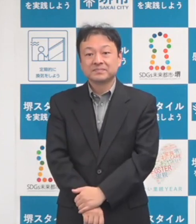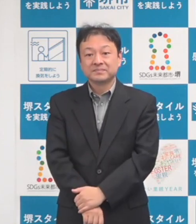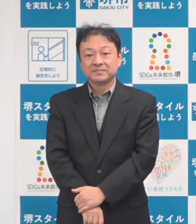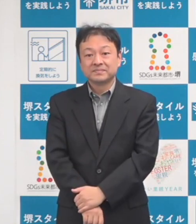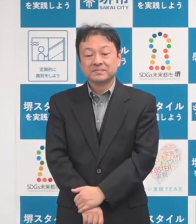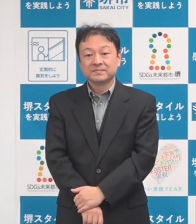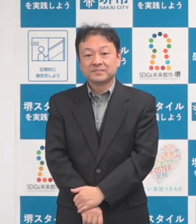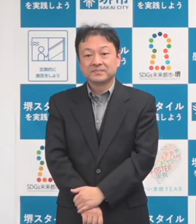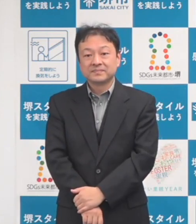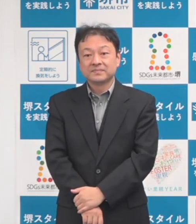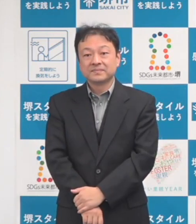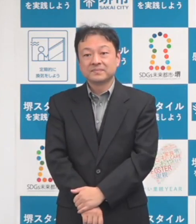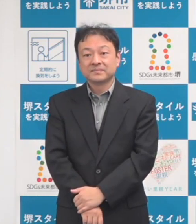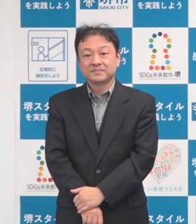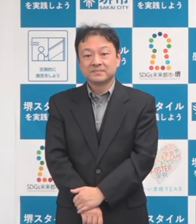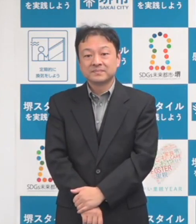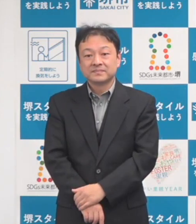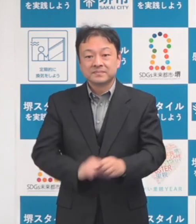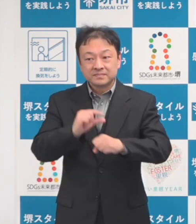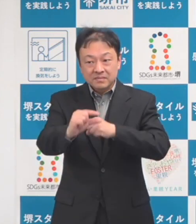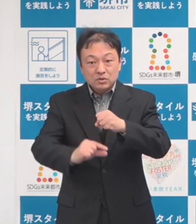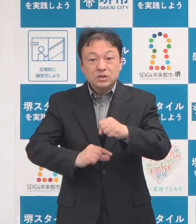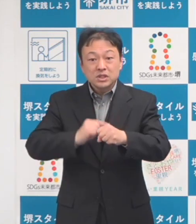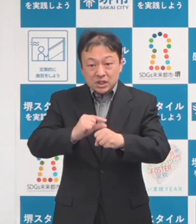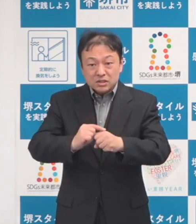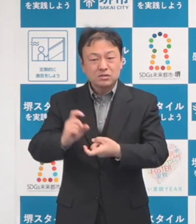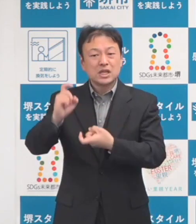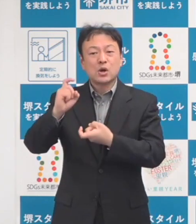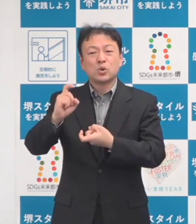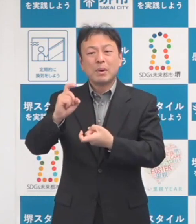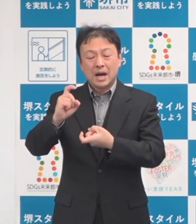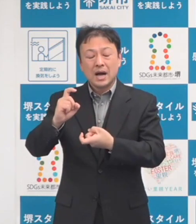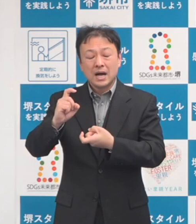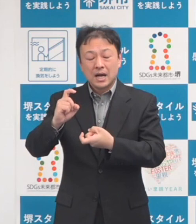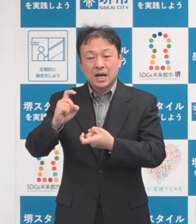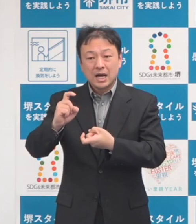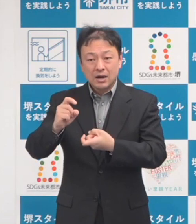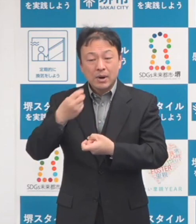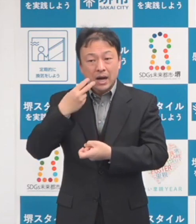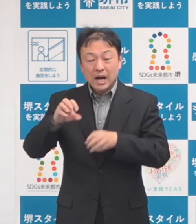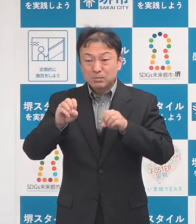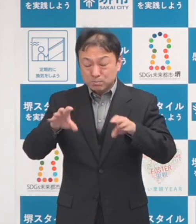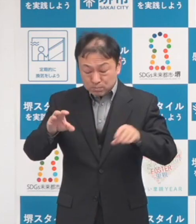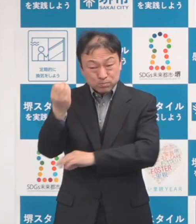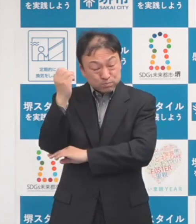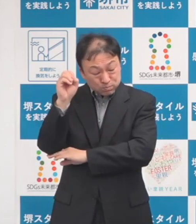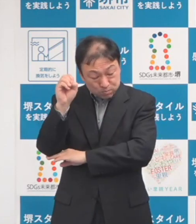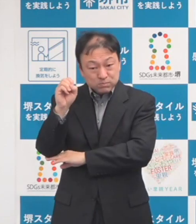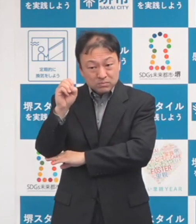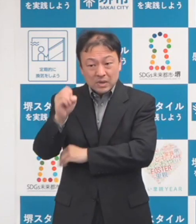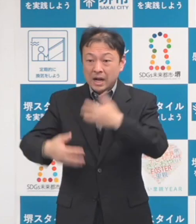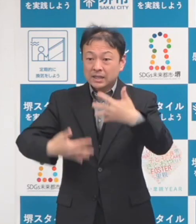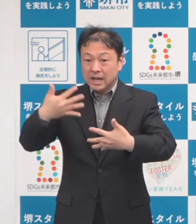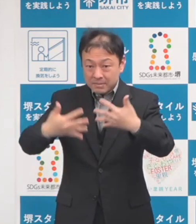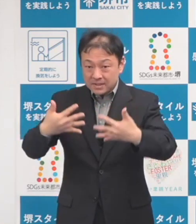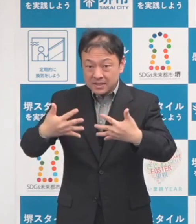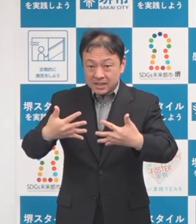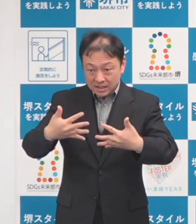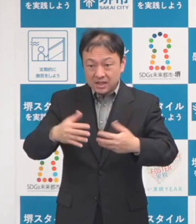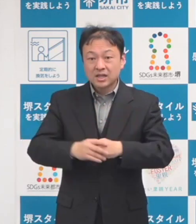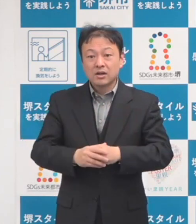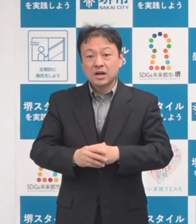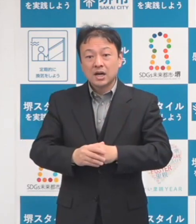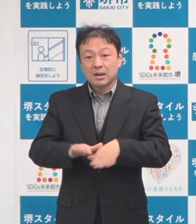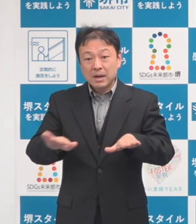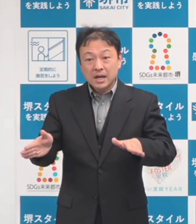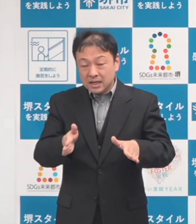。SDGs という言葉自体はメディアの皆さん、新聞でテレビでも特にここ数